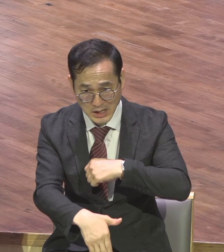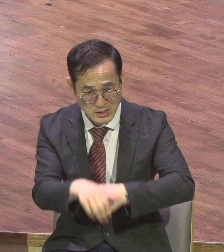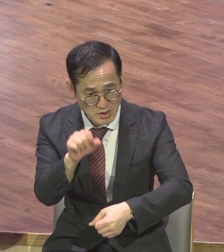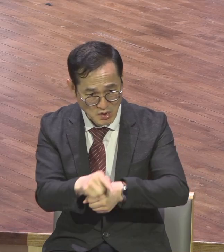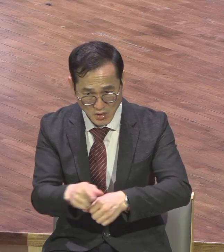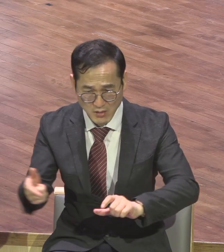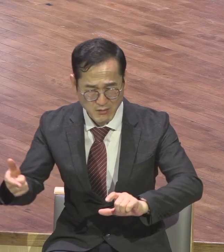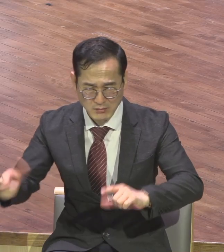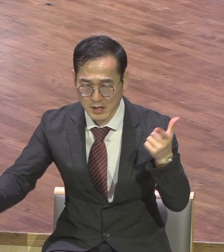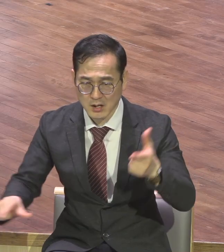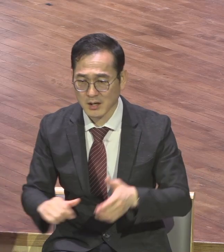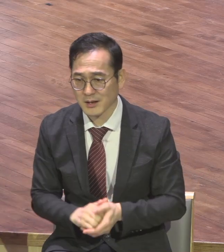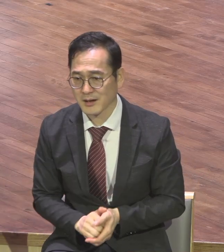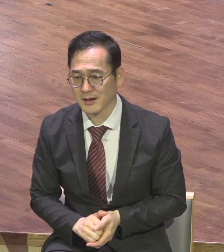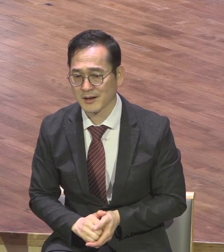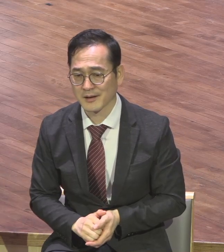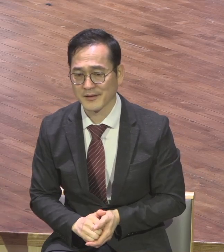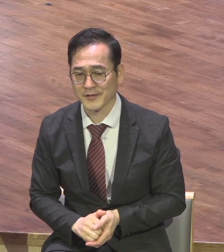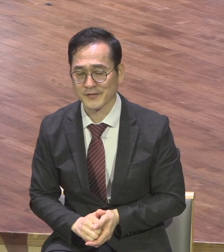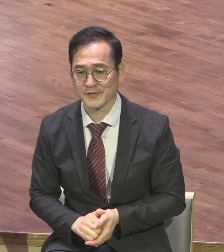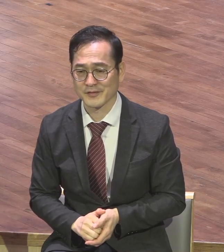때